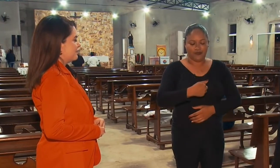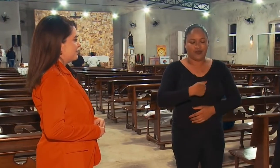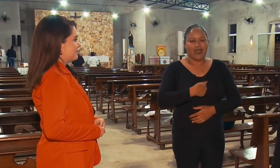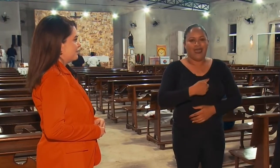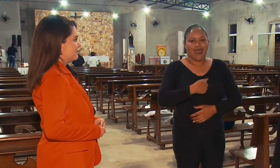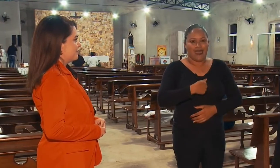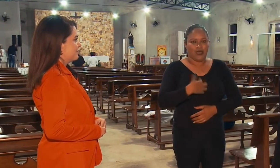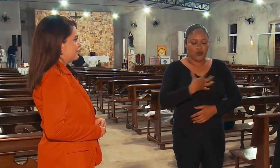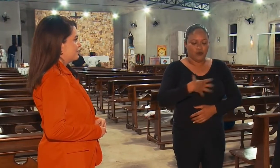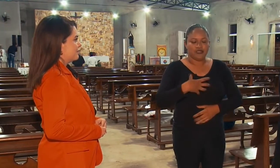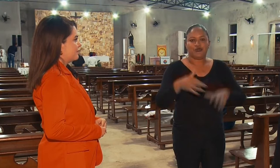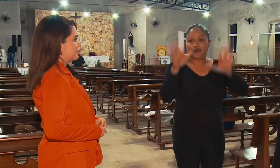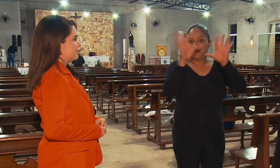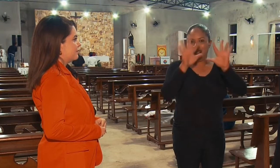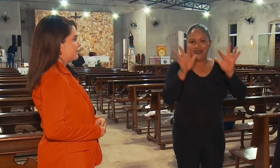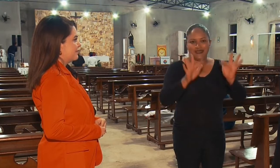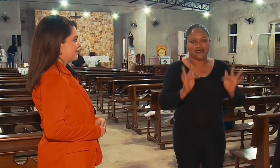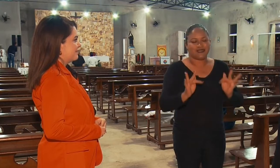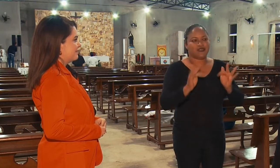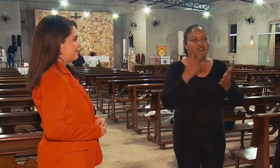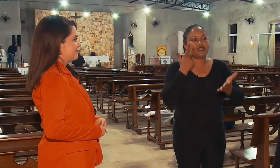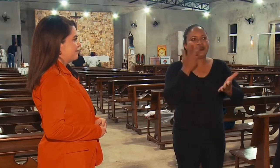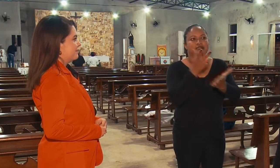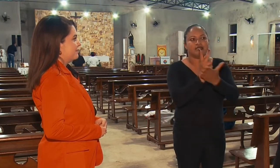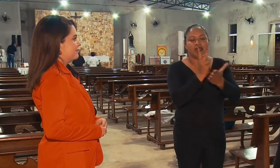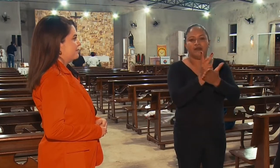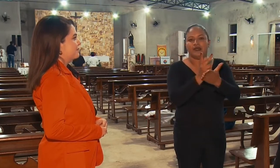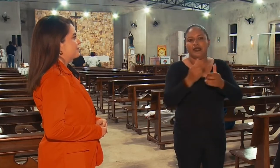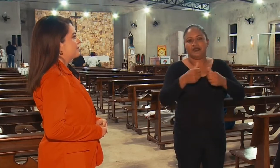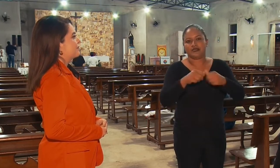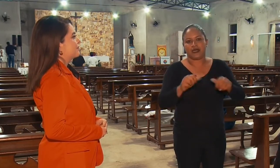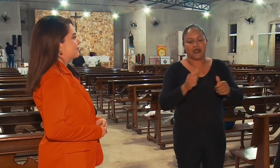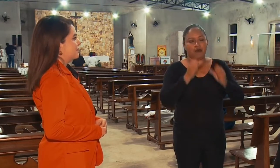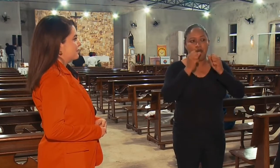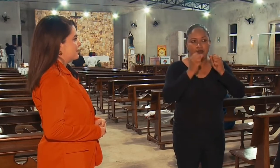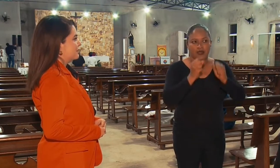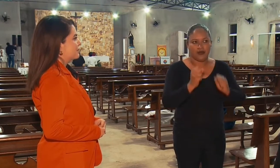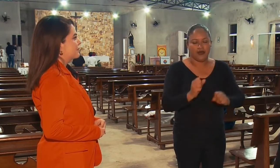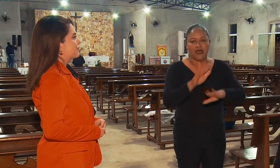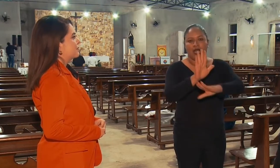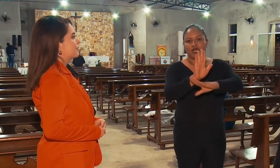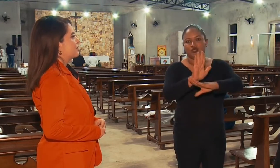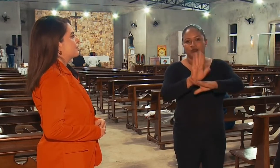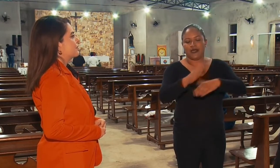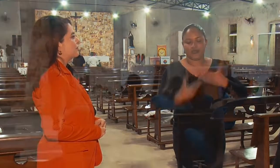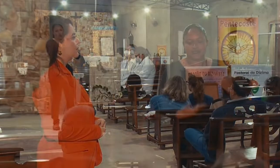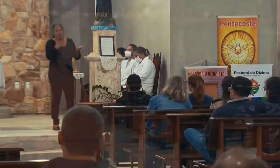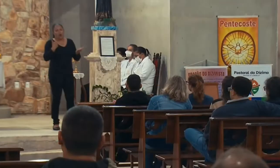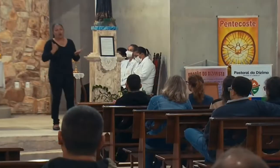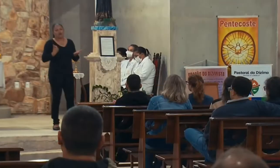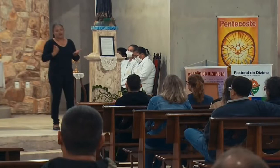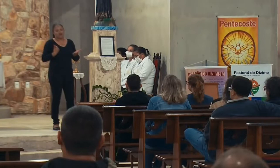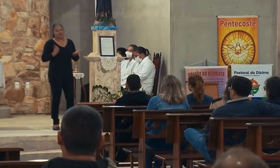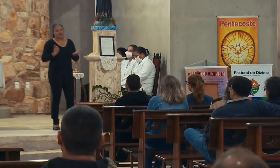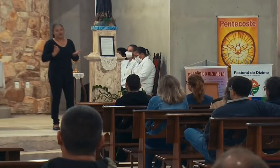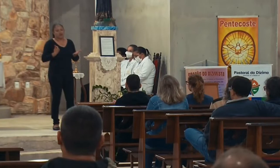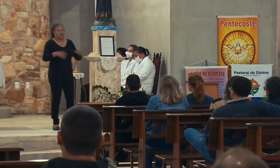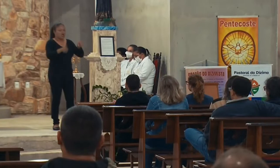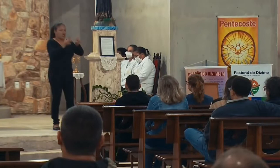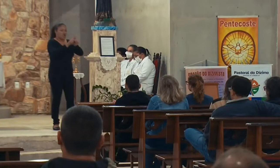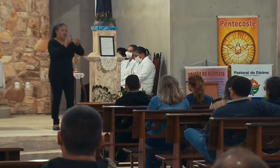Então, eu me sinto muito feliz de sempre estar e poder ajudar, servir a